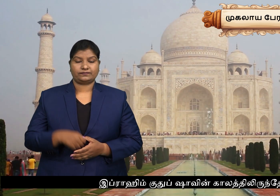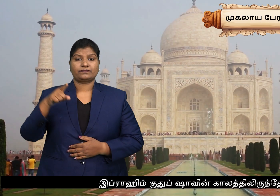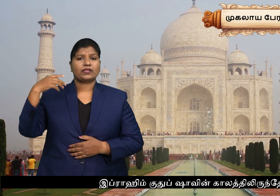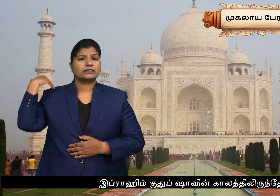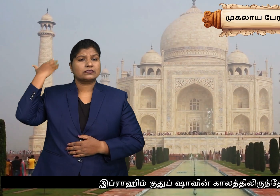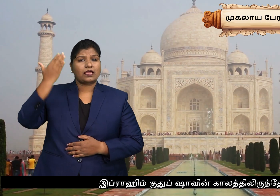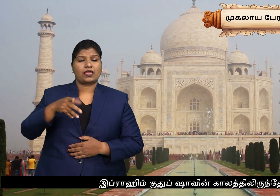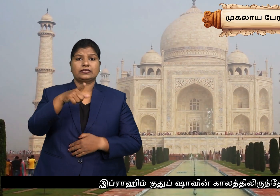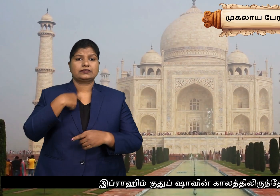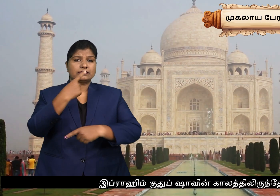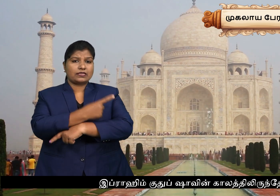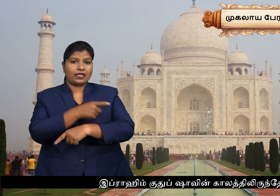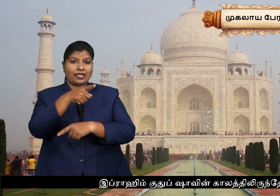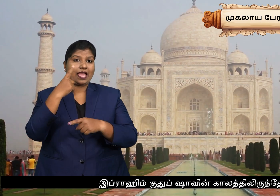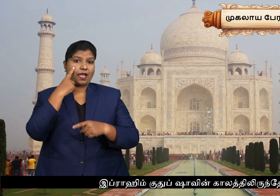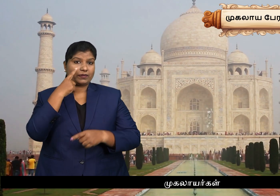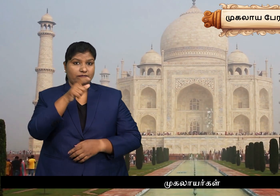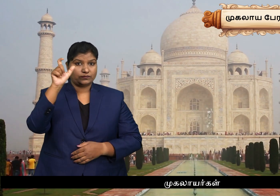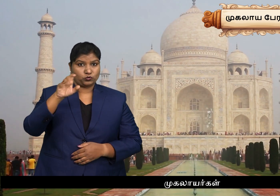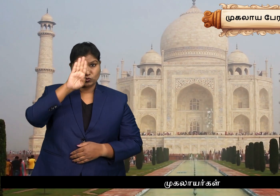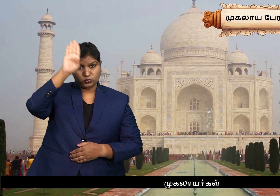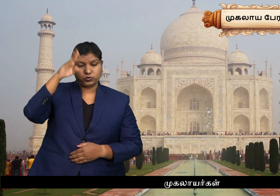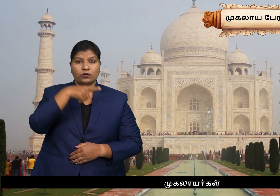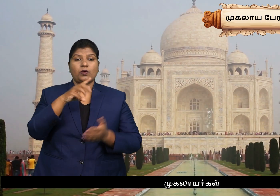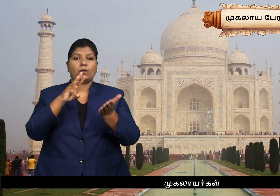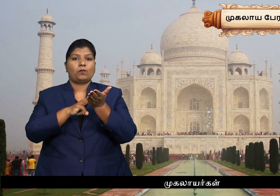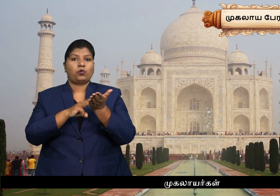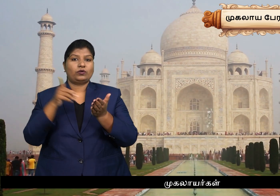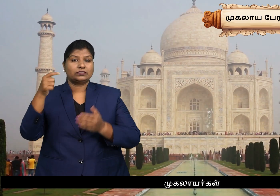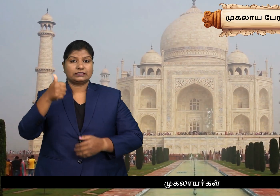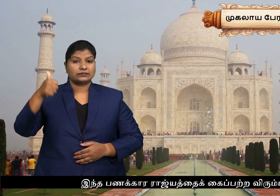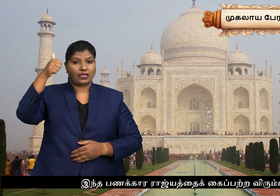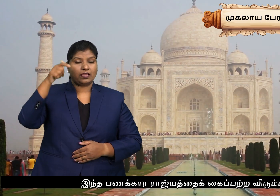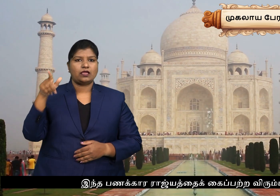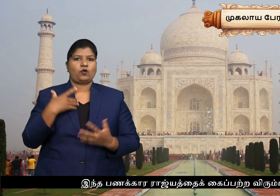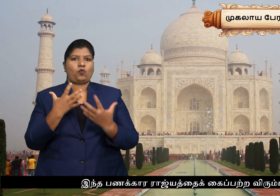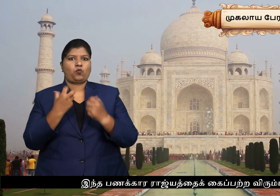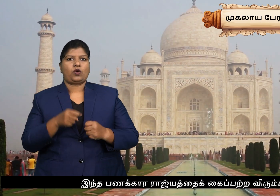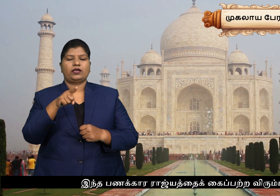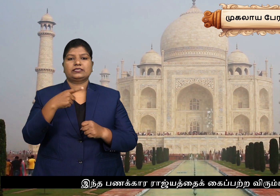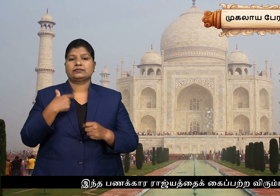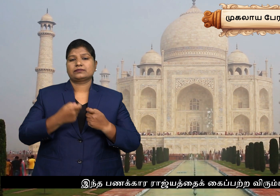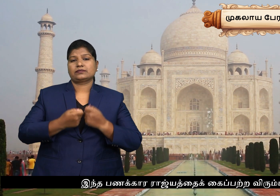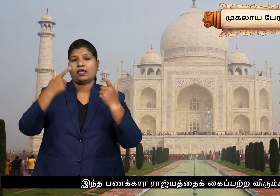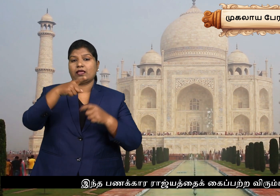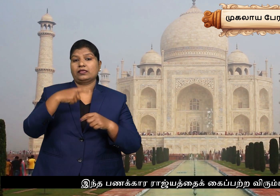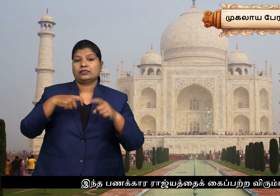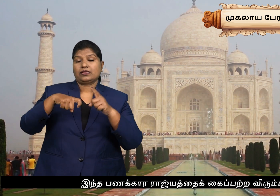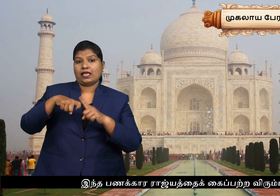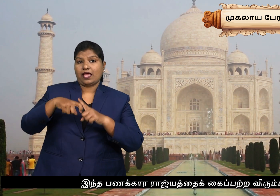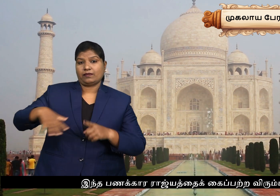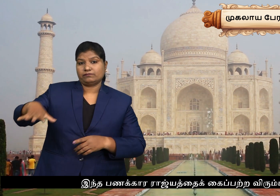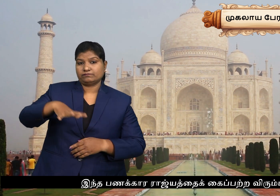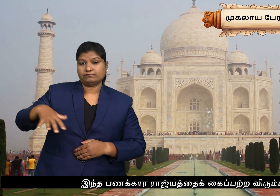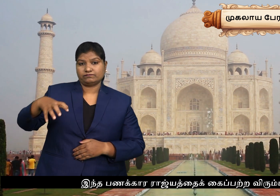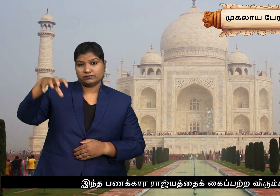இப்ராஹிம் குதுப் ஷாவின் காலத்திலிருந்தே முகலாயர்கள் இந்த பணக்கார ராஜ்யத்தை கைப்பற்ற